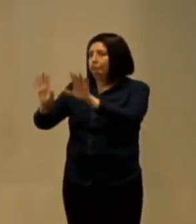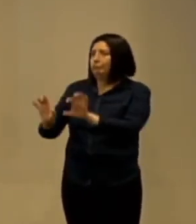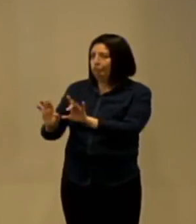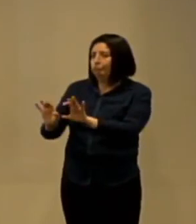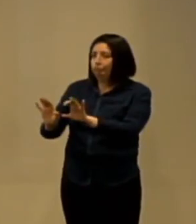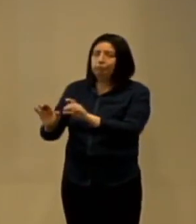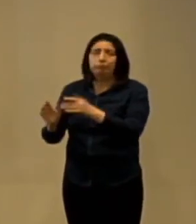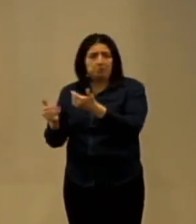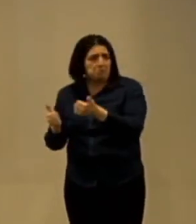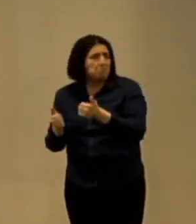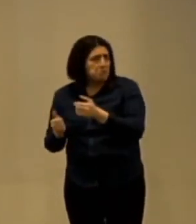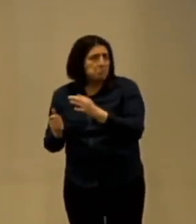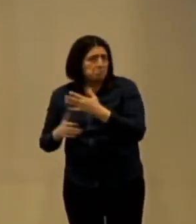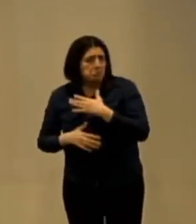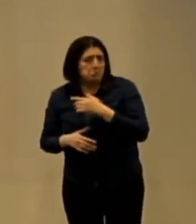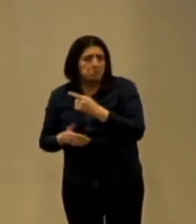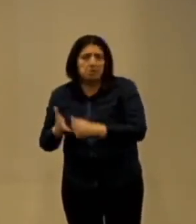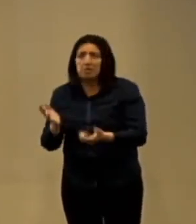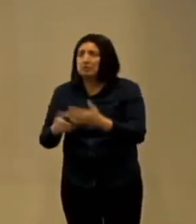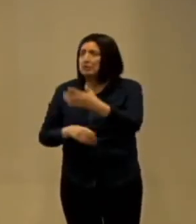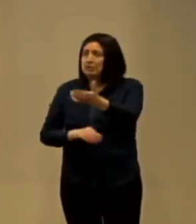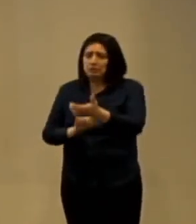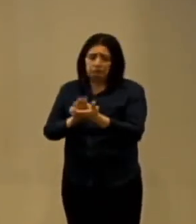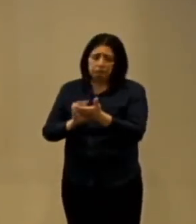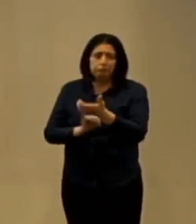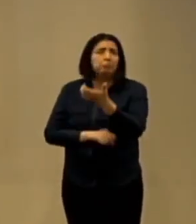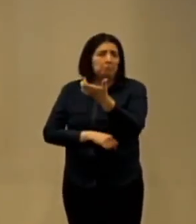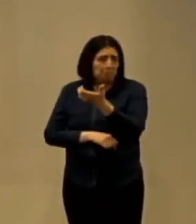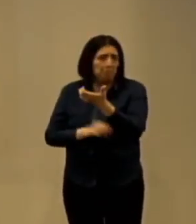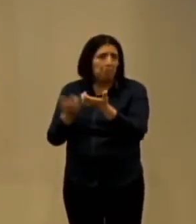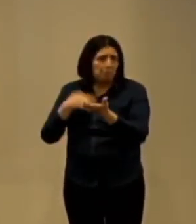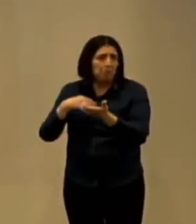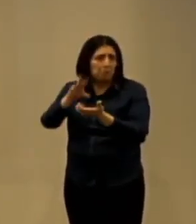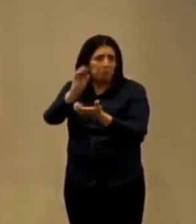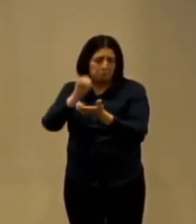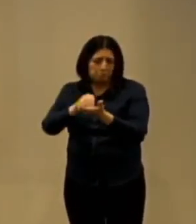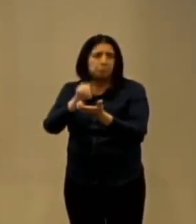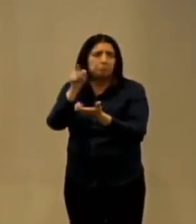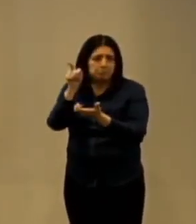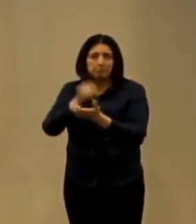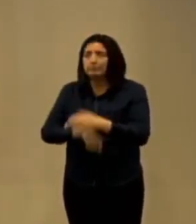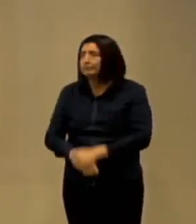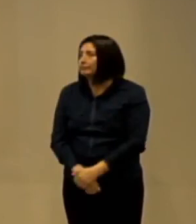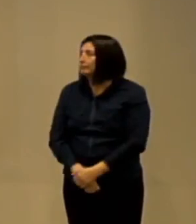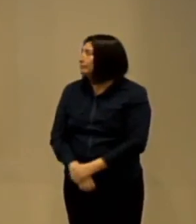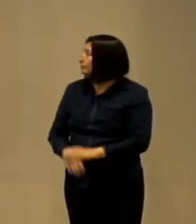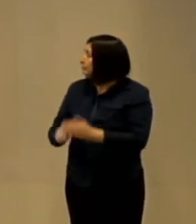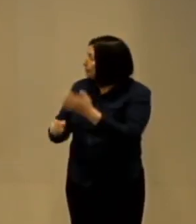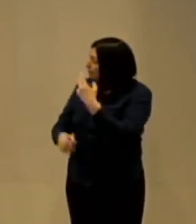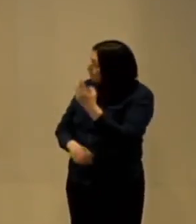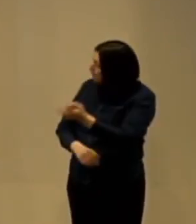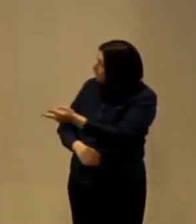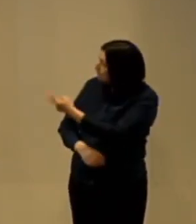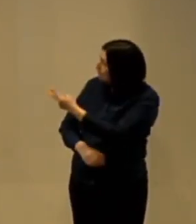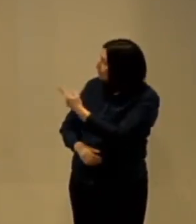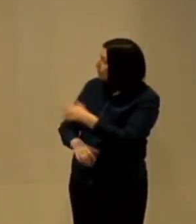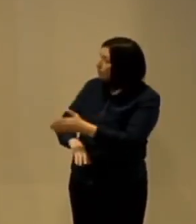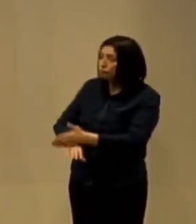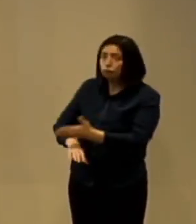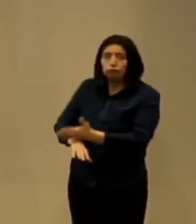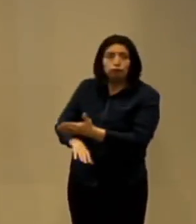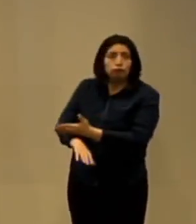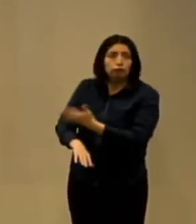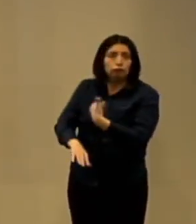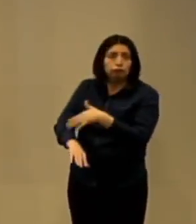online, es muy amigable, hasta en un smartphone podemos registrar la certificación. ¿Ya? Y miren sí, el avance